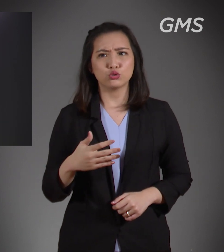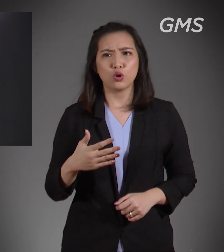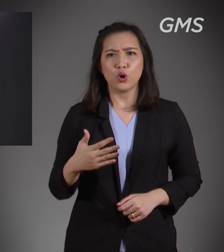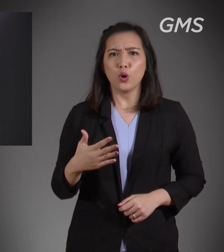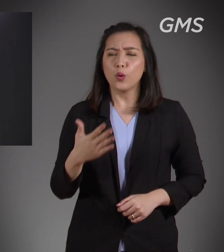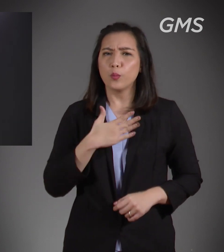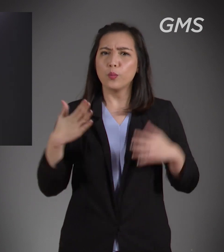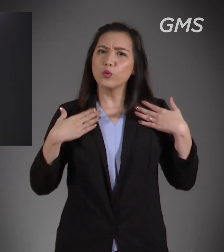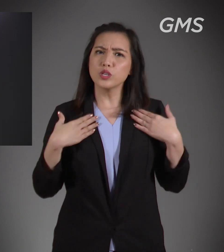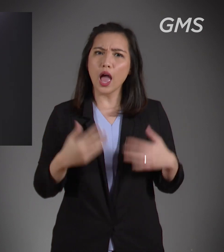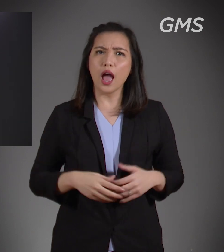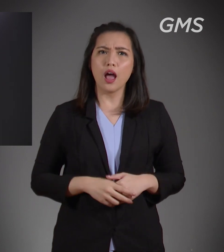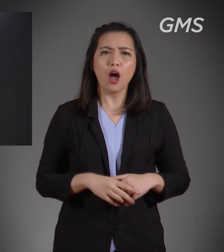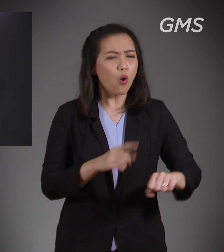berbalik.